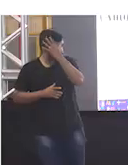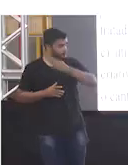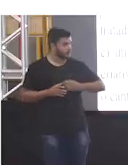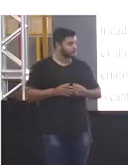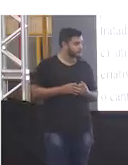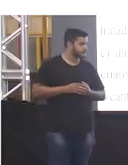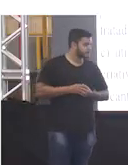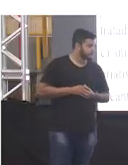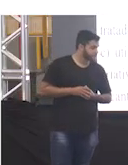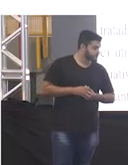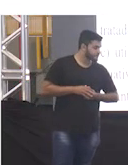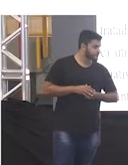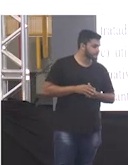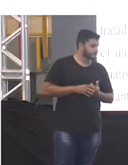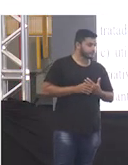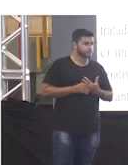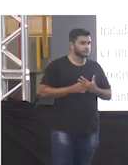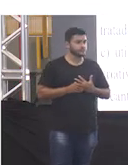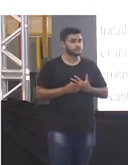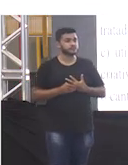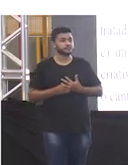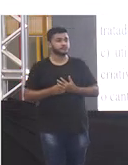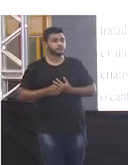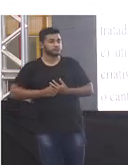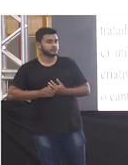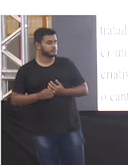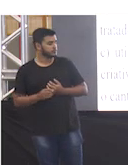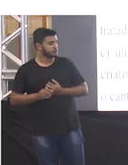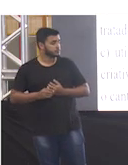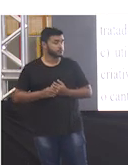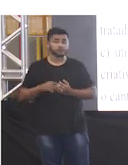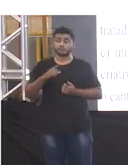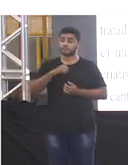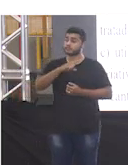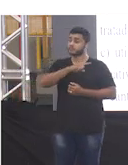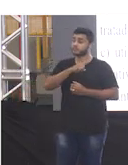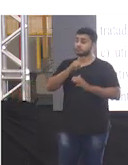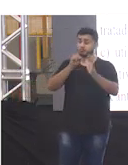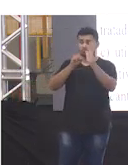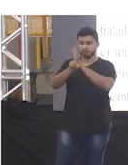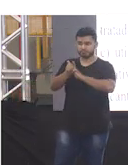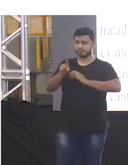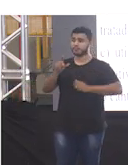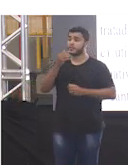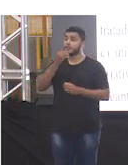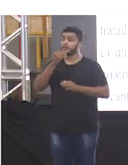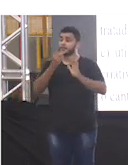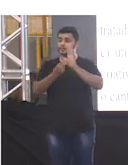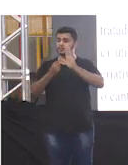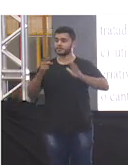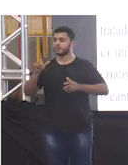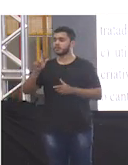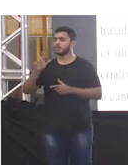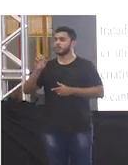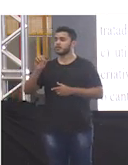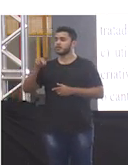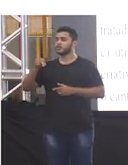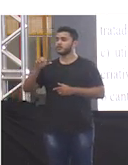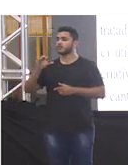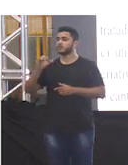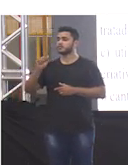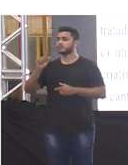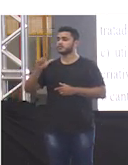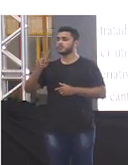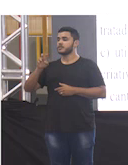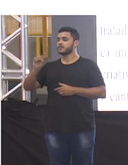Vamos para a questão. Gonçalves Dias consolidou o romantismo no Brasil. Sua Canção